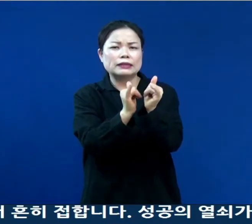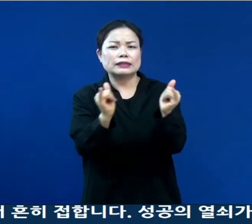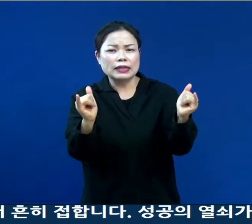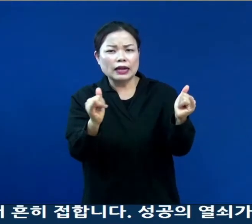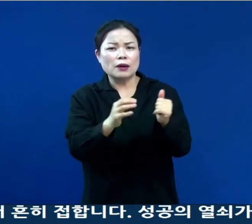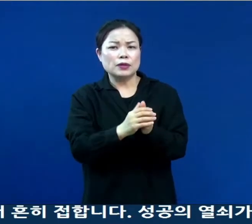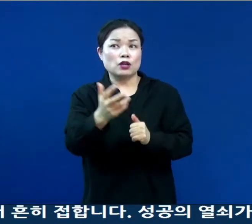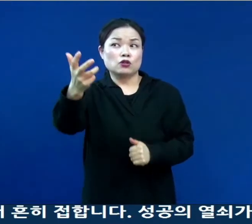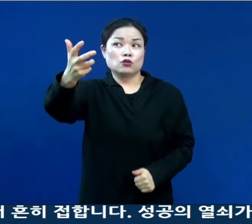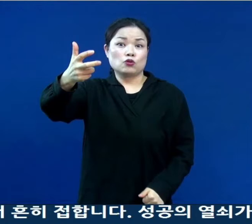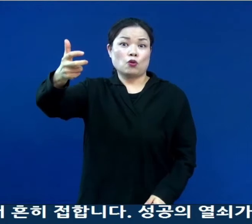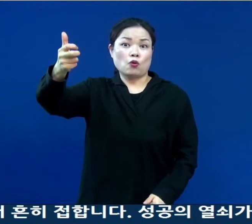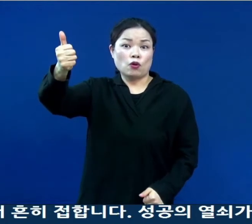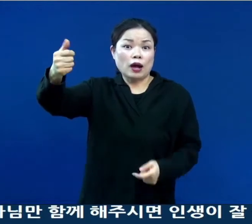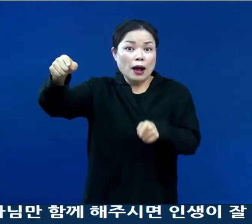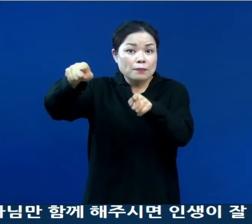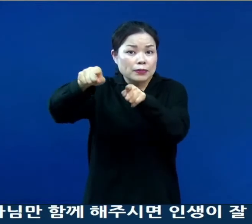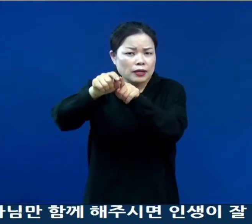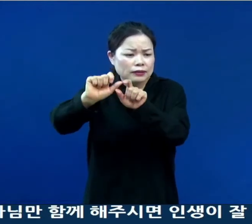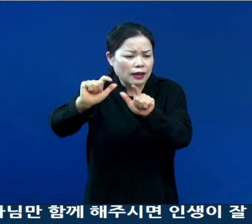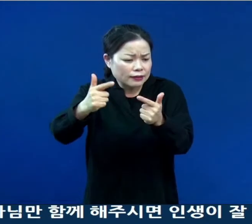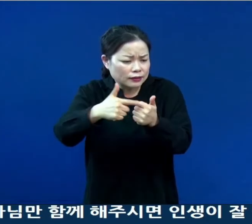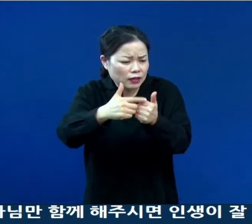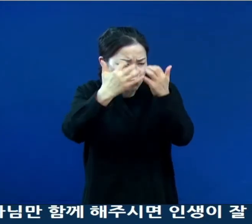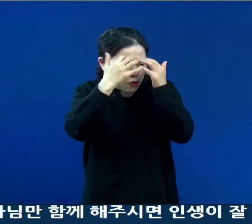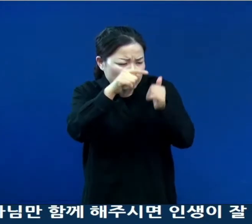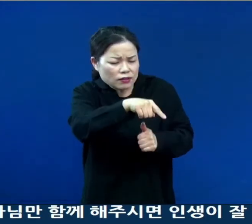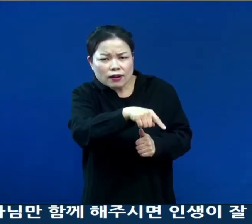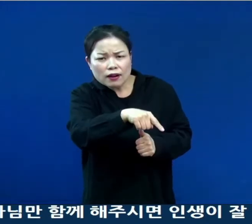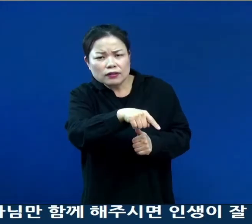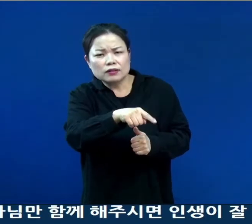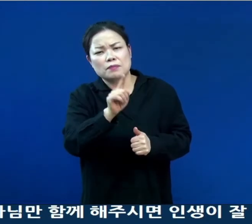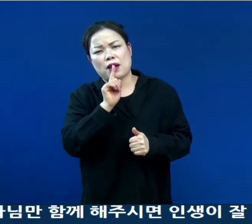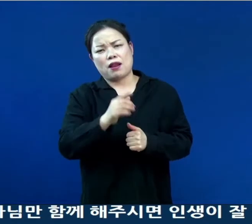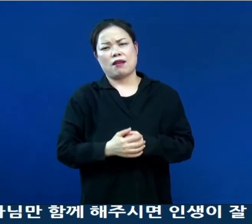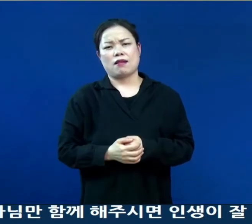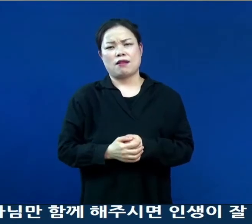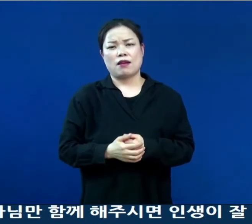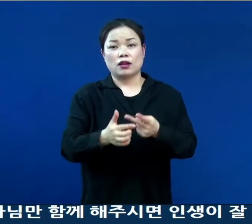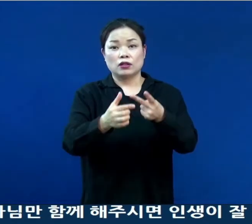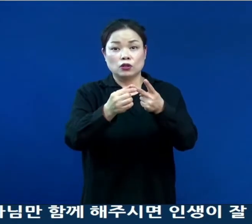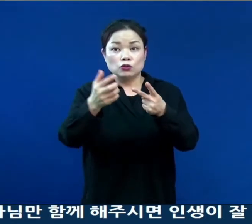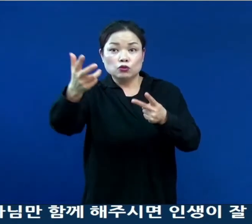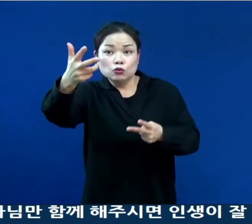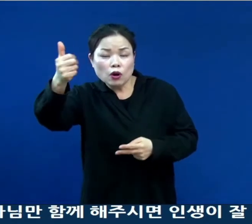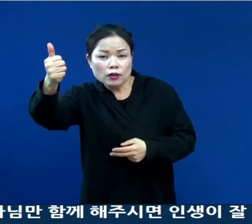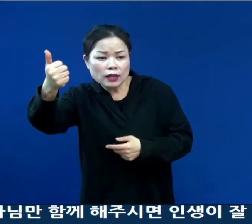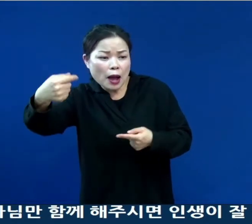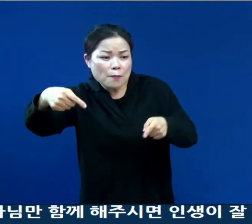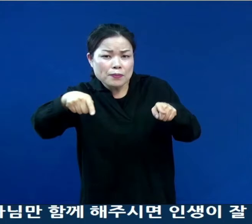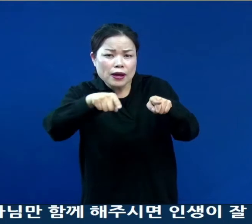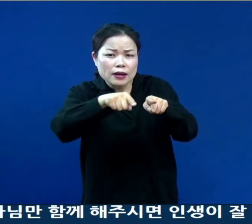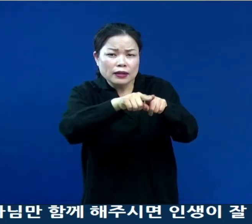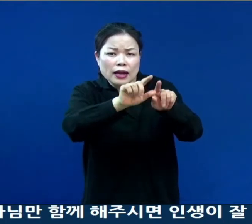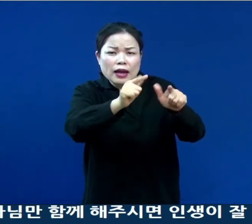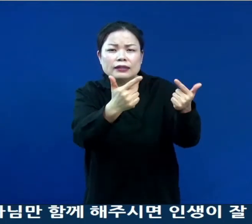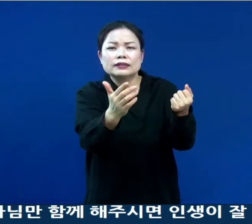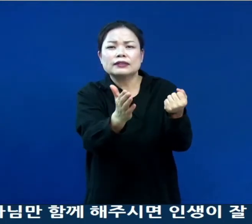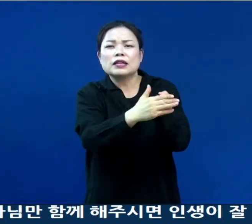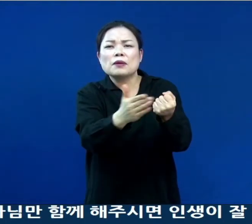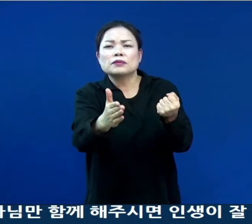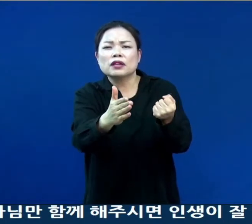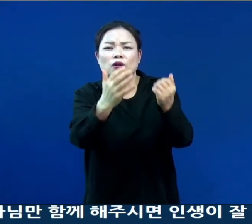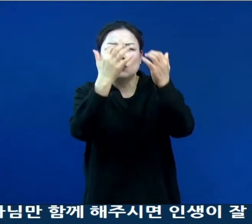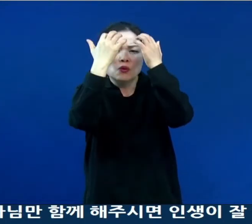당사자가 여호와가 동행해 주지 않기 때문에 고난당한다는 것과 여호와께서 그들과 함께 하지 않기